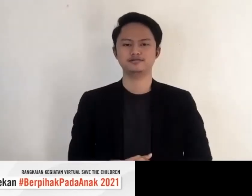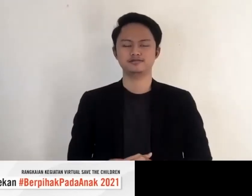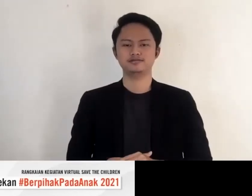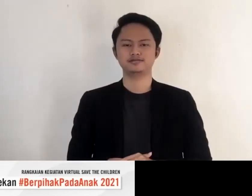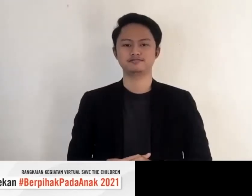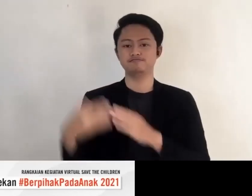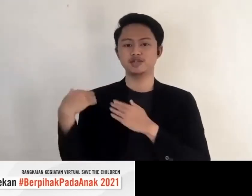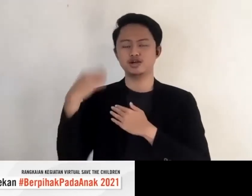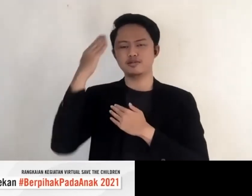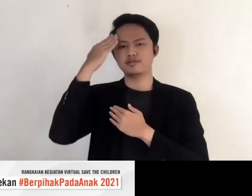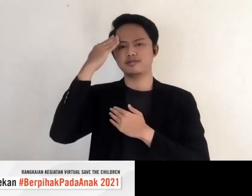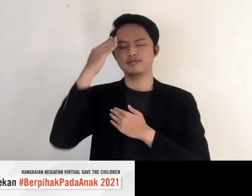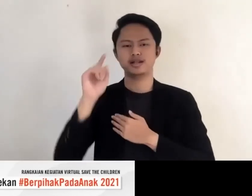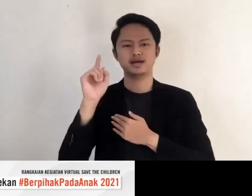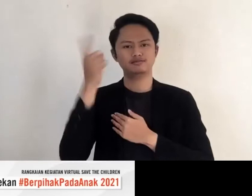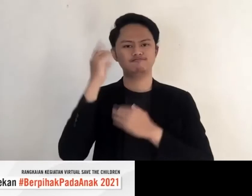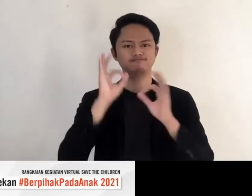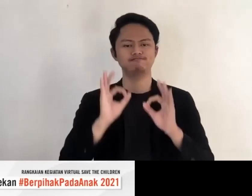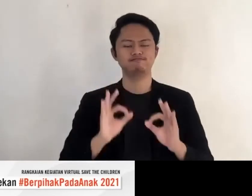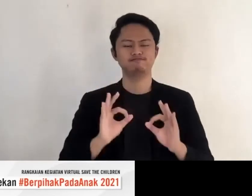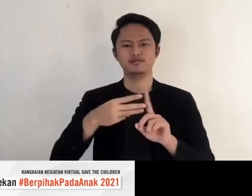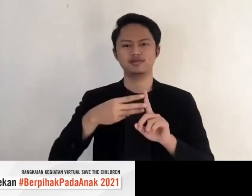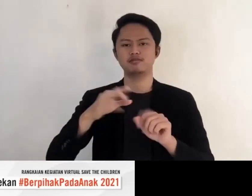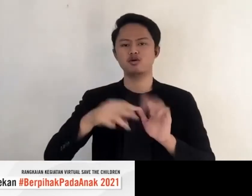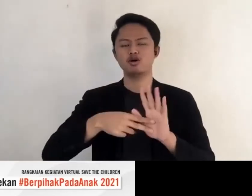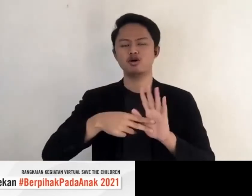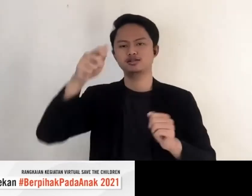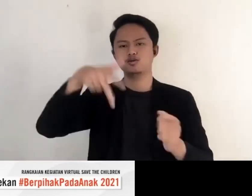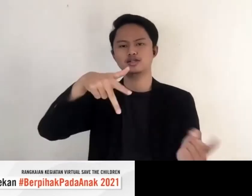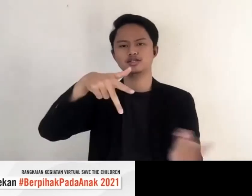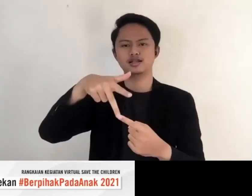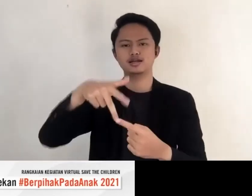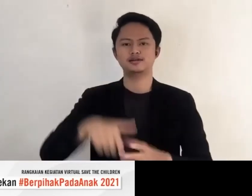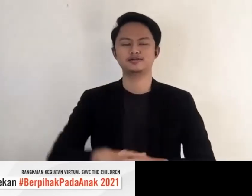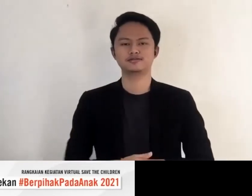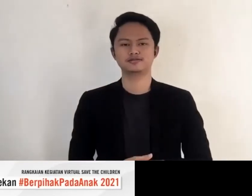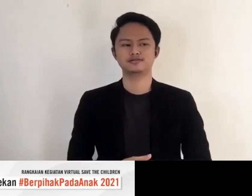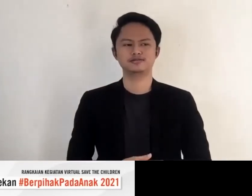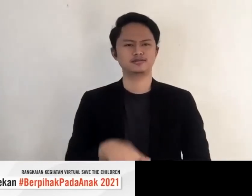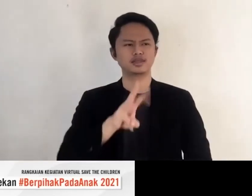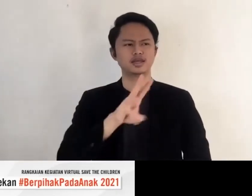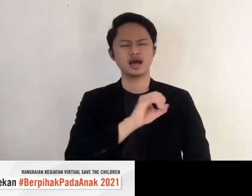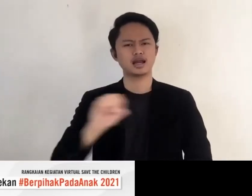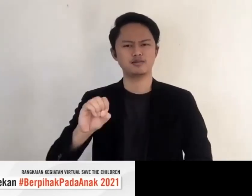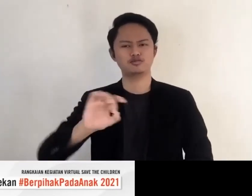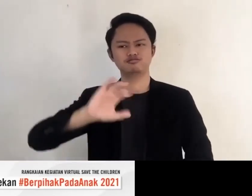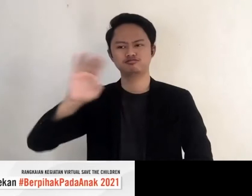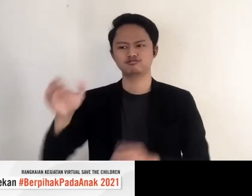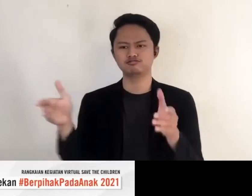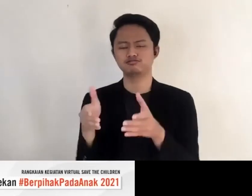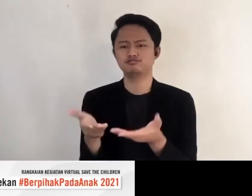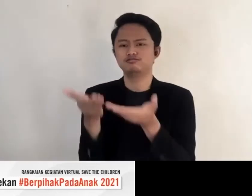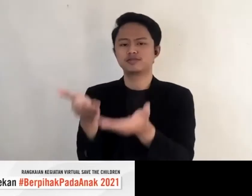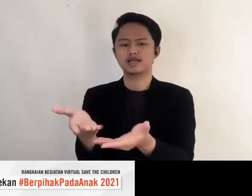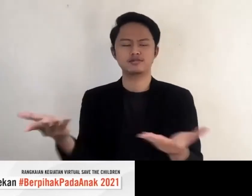selaku Kepala Dinas Pendidikan Kabupaten Bone, Provinsi Sulawesi Selatan, serta 3.000 paket lainnya akan diberikan secara simbolis kepada Dinas Pendidikan